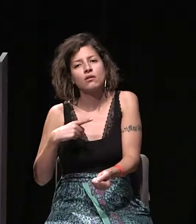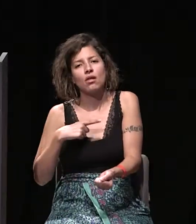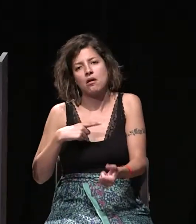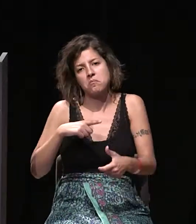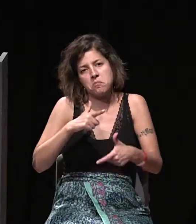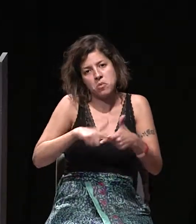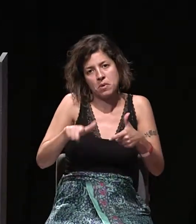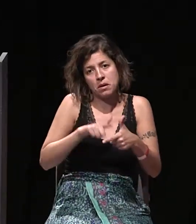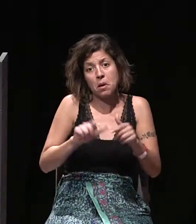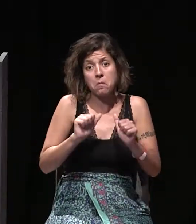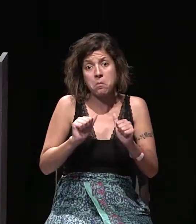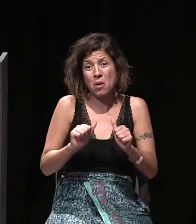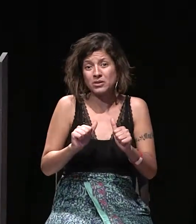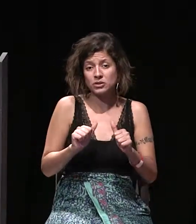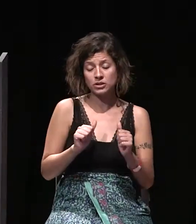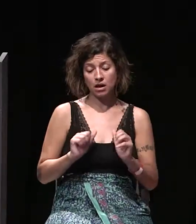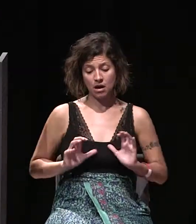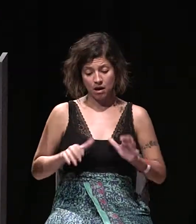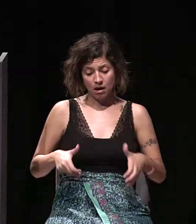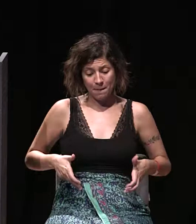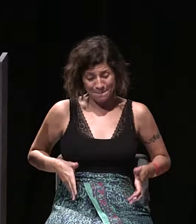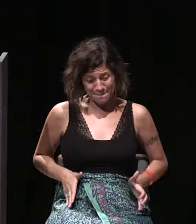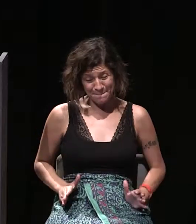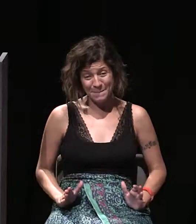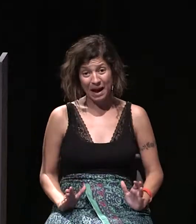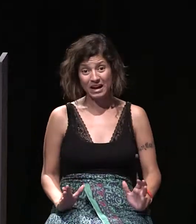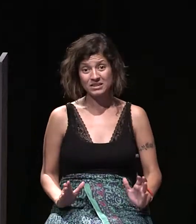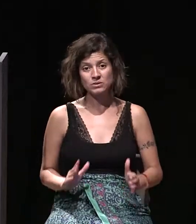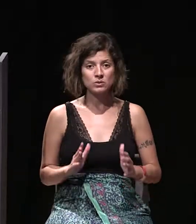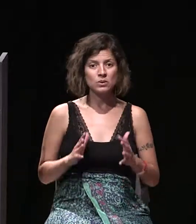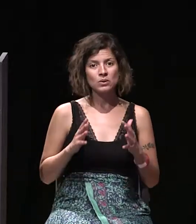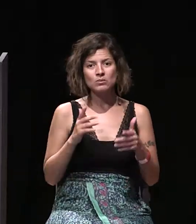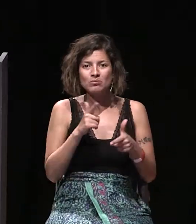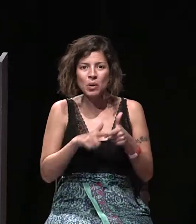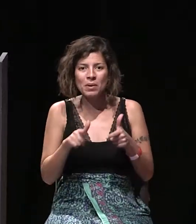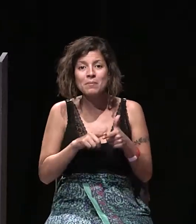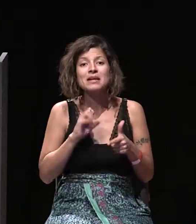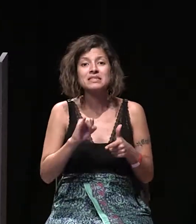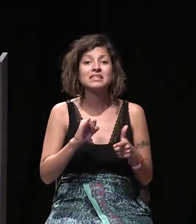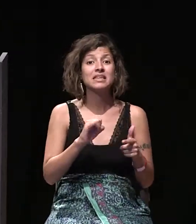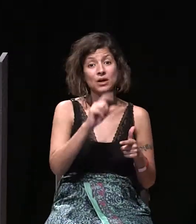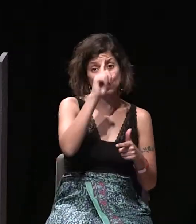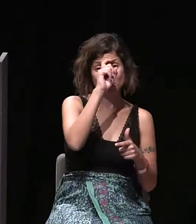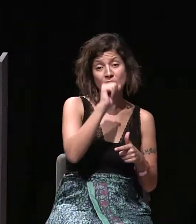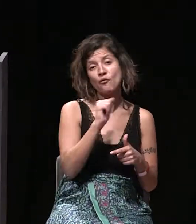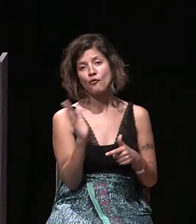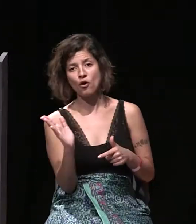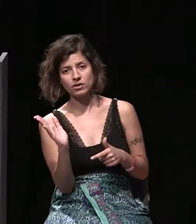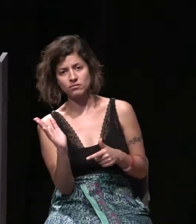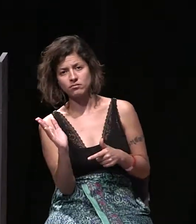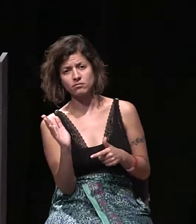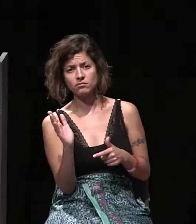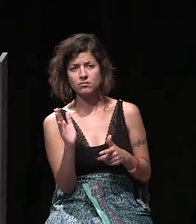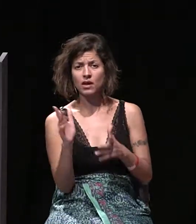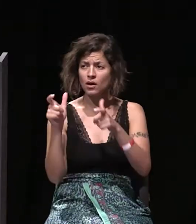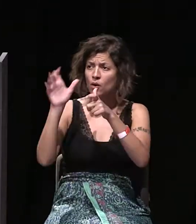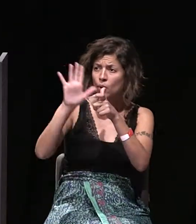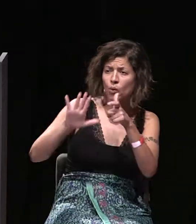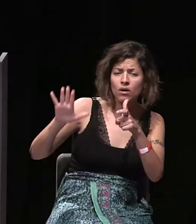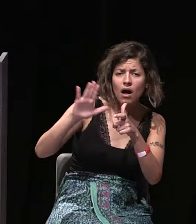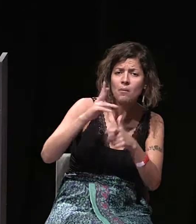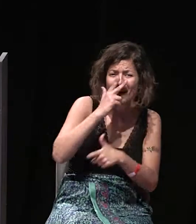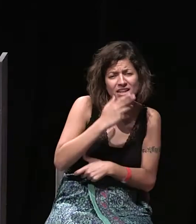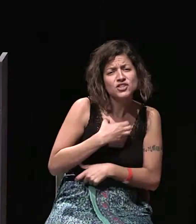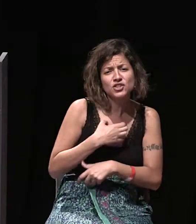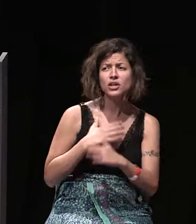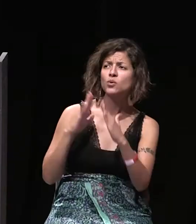acompanhamento do parto num cenário extra-hospitalar. Então, ela tem uma cara de casa mesmo, como o próprio nome diz, né? Então,